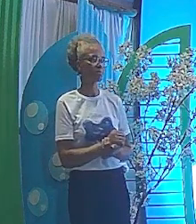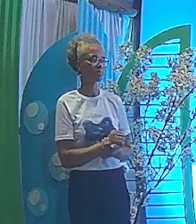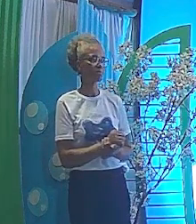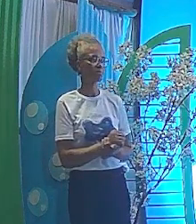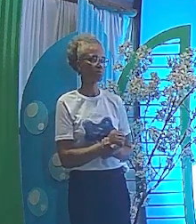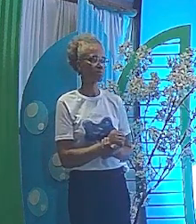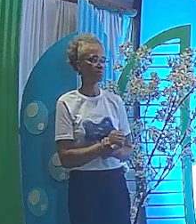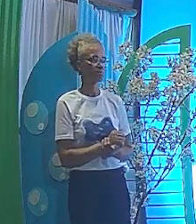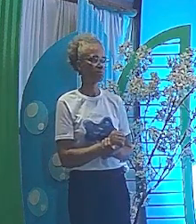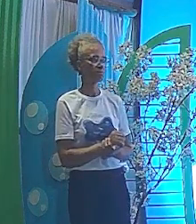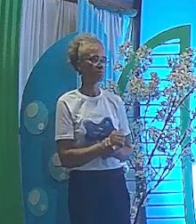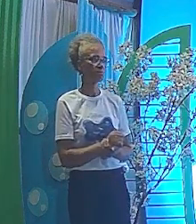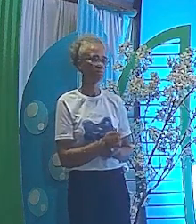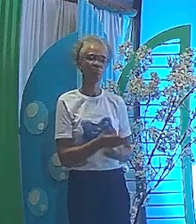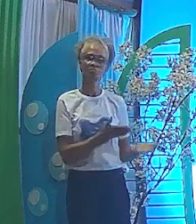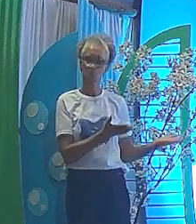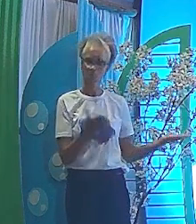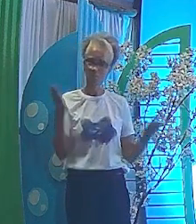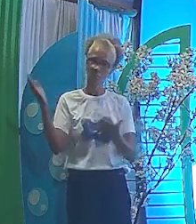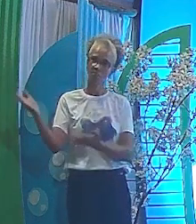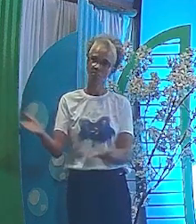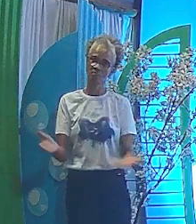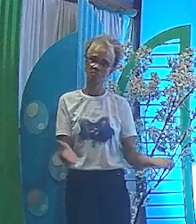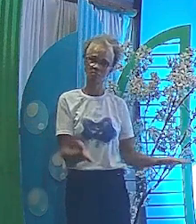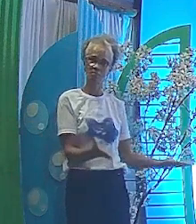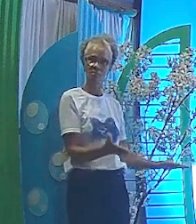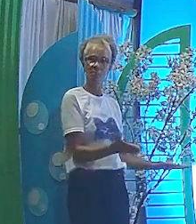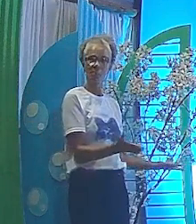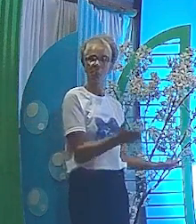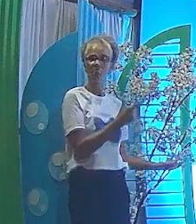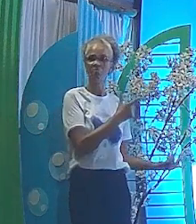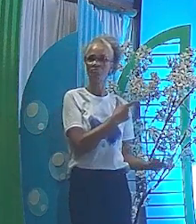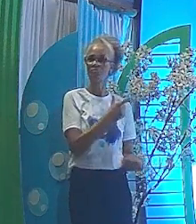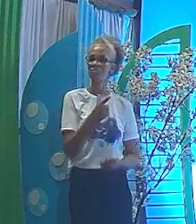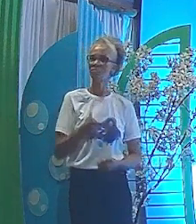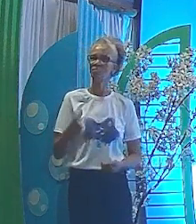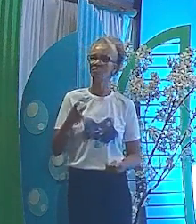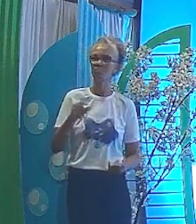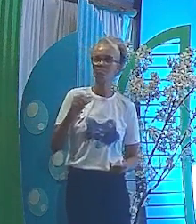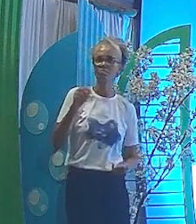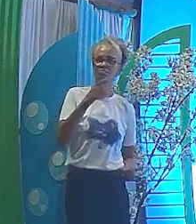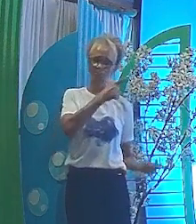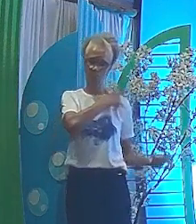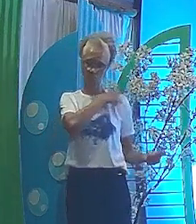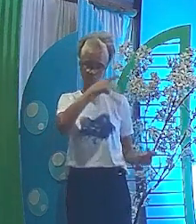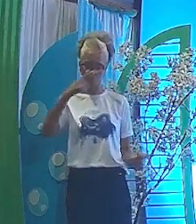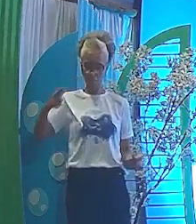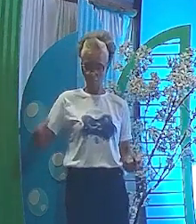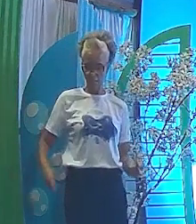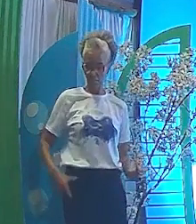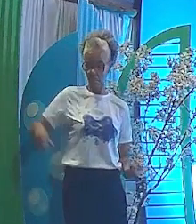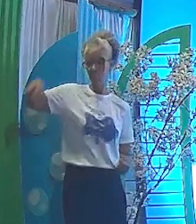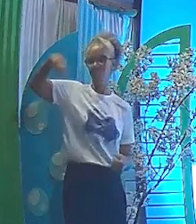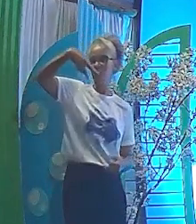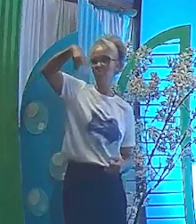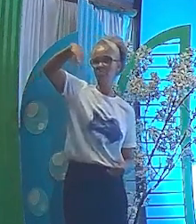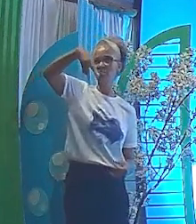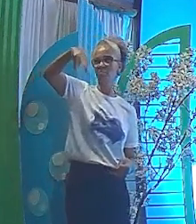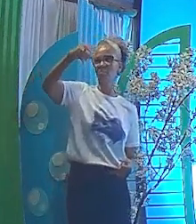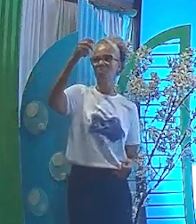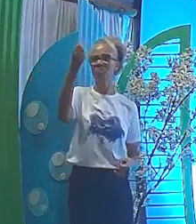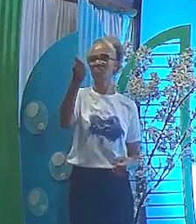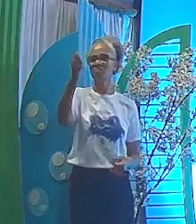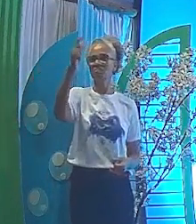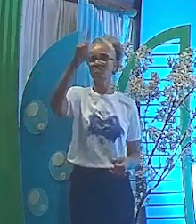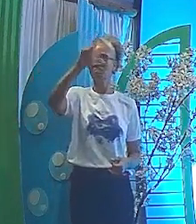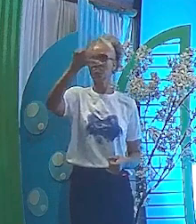E também gostaríamos de convidar Alexandre Rossi, representando aqui a Prefeitura Municipal de Mata de São João,